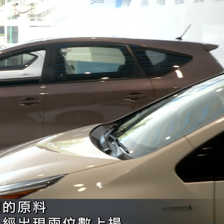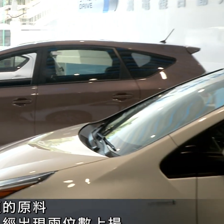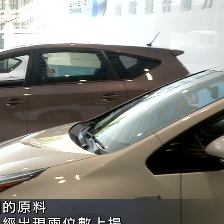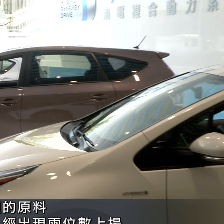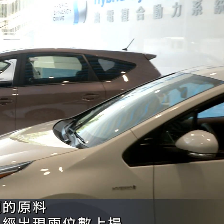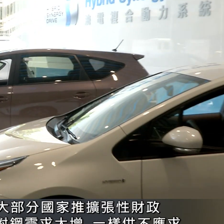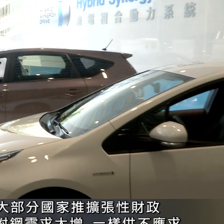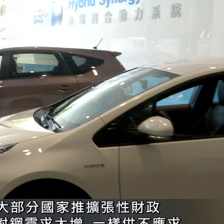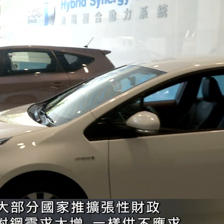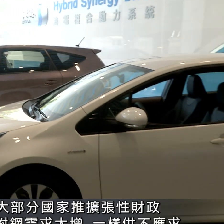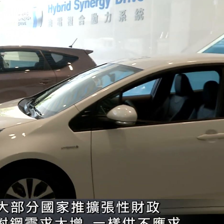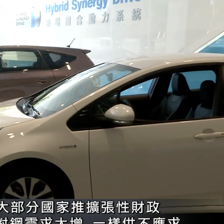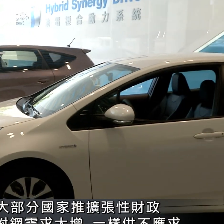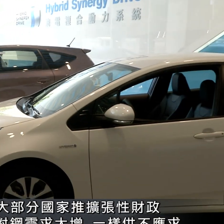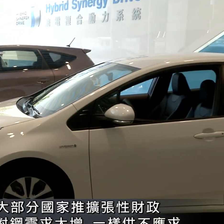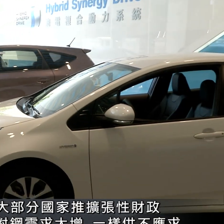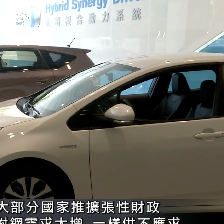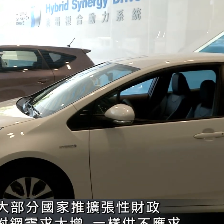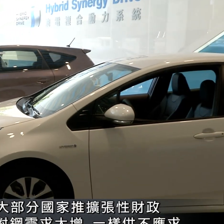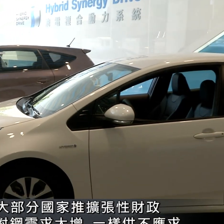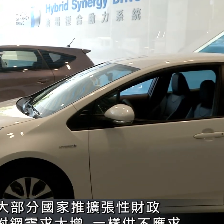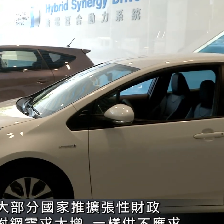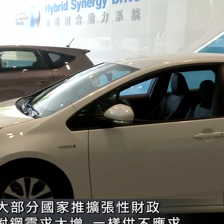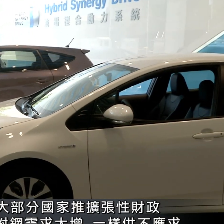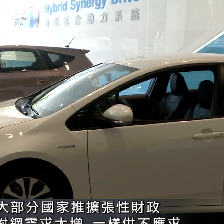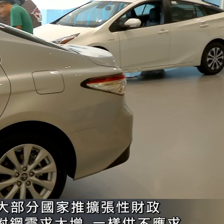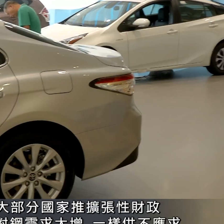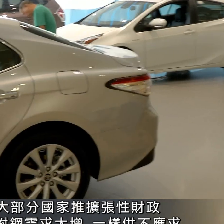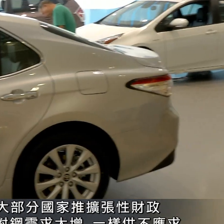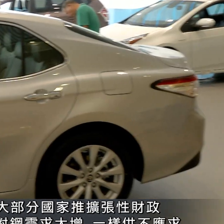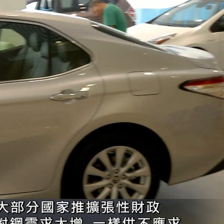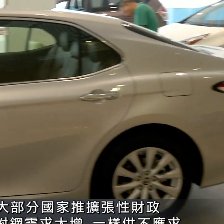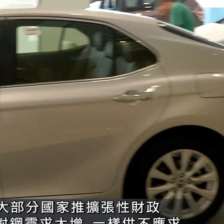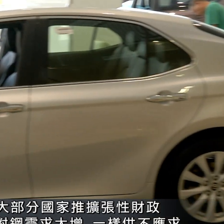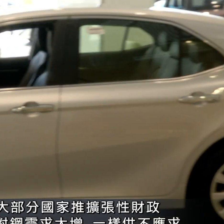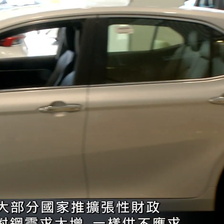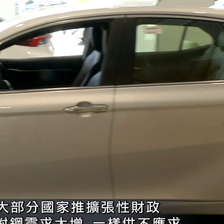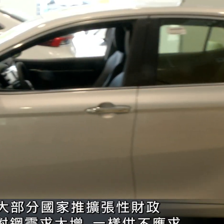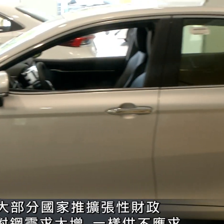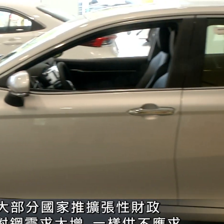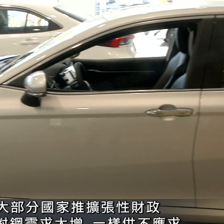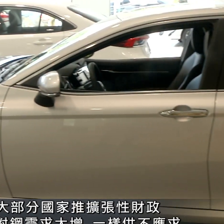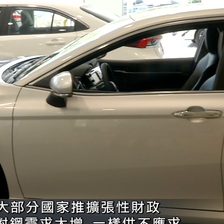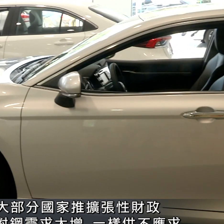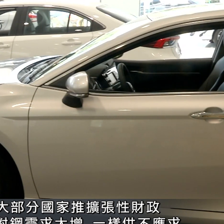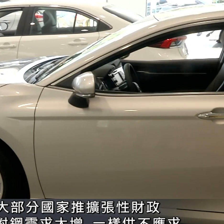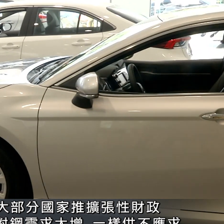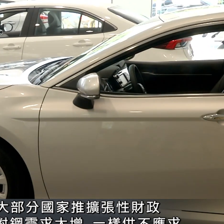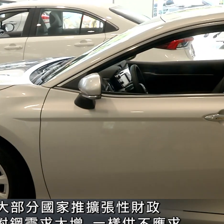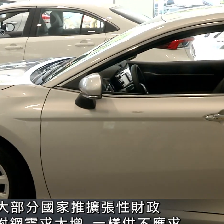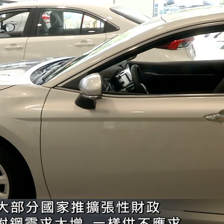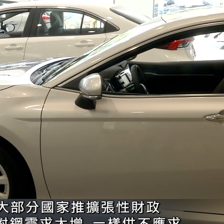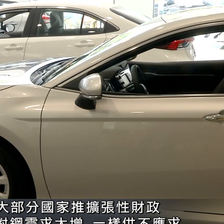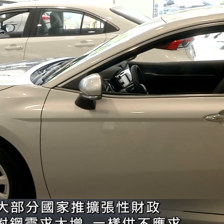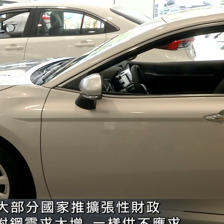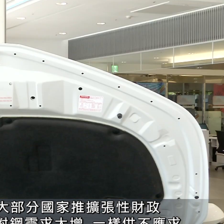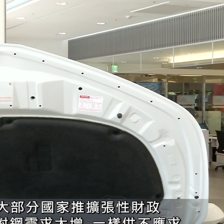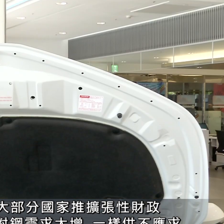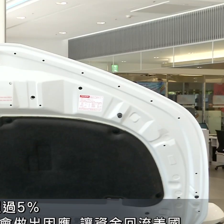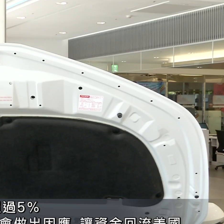上扬，加上景气复苏，大部分的国家推扩张性的财政，基础建设大增，对钢需求大增，一样供不应求。不